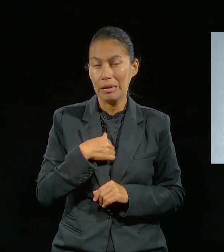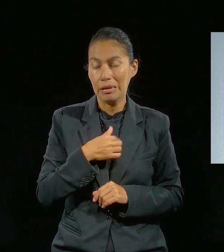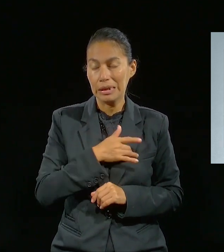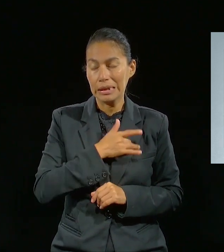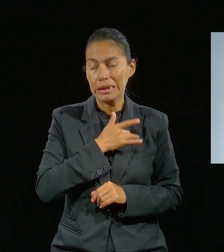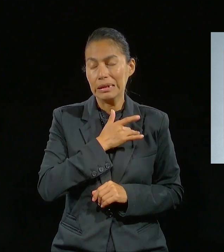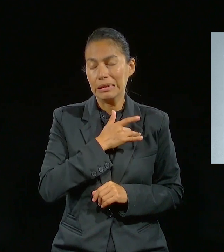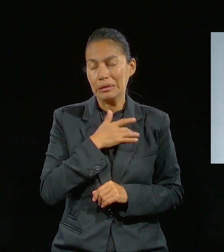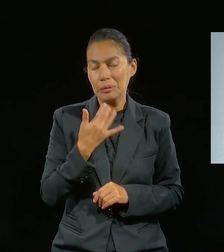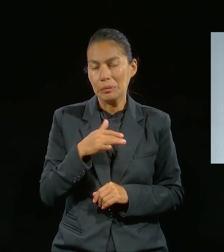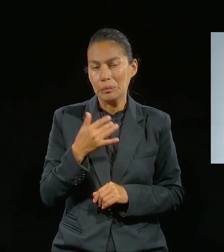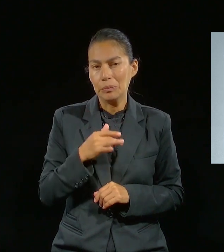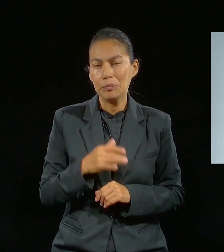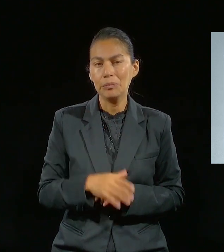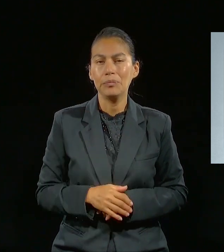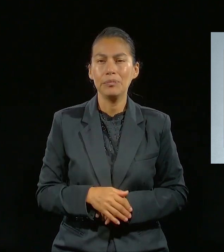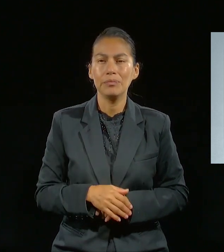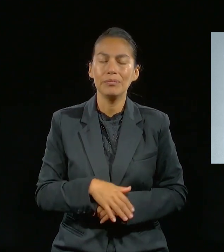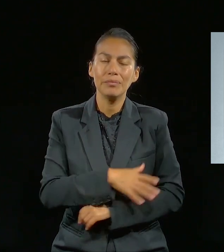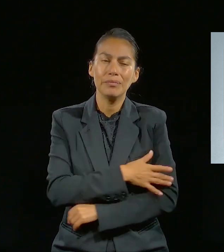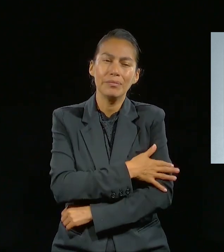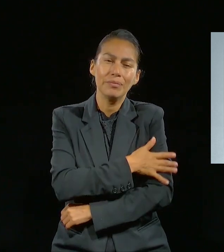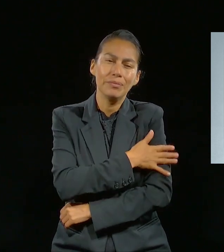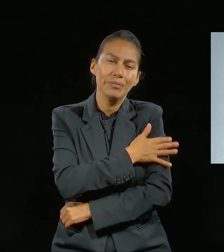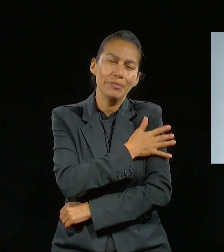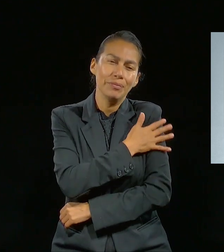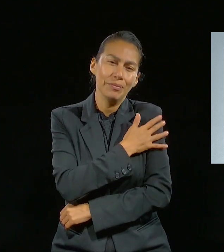Fíjese que yo soy muy sentimental, pastor.